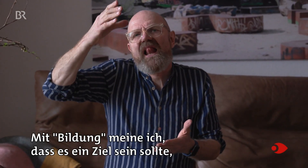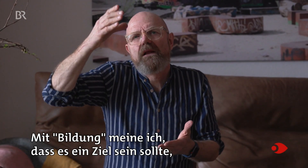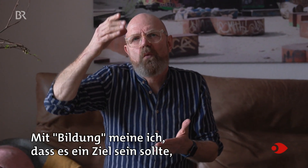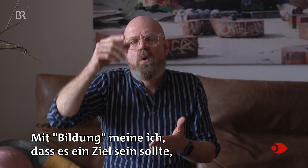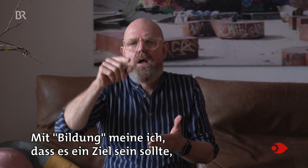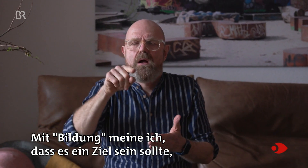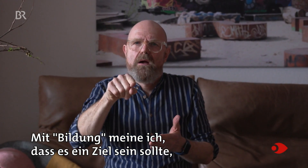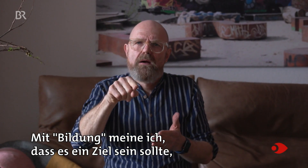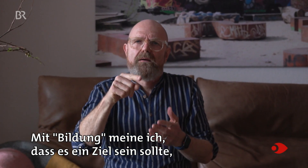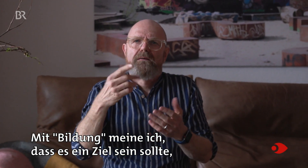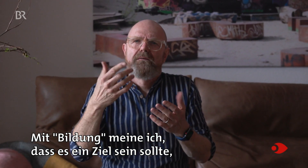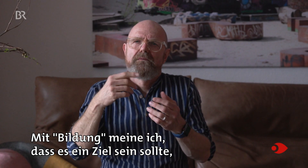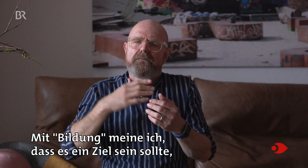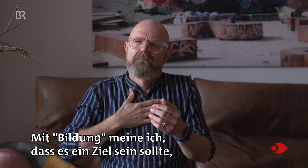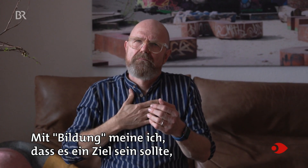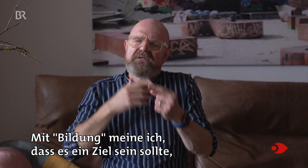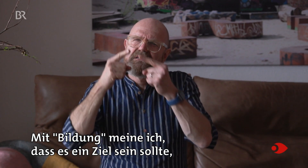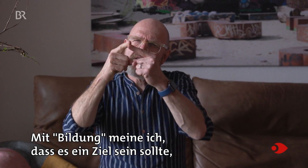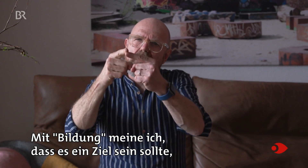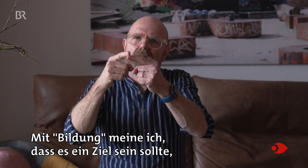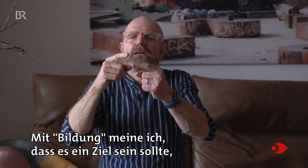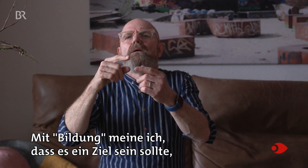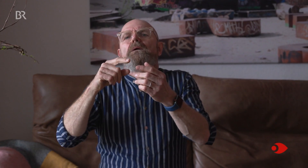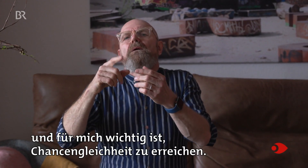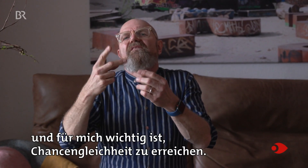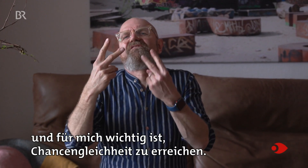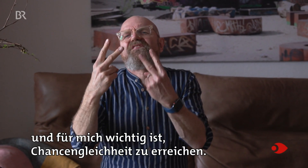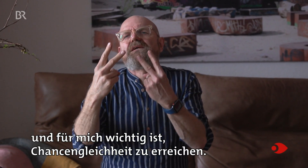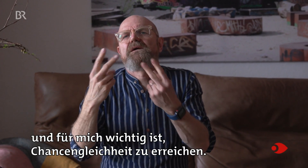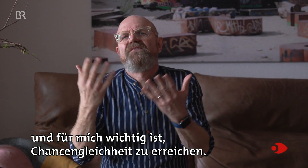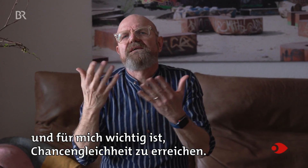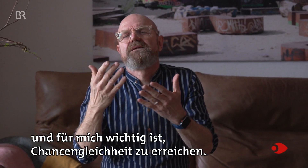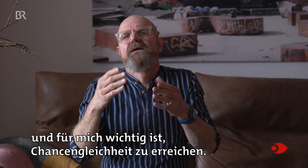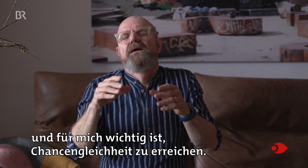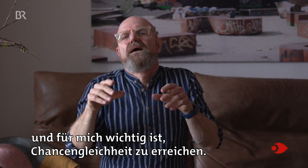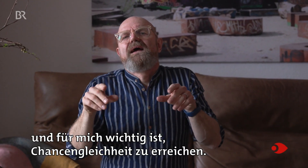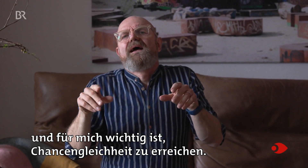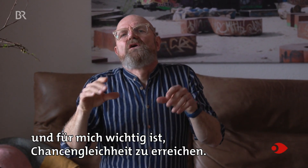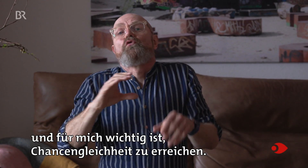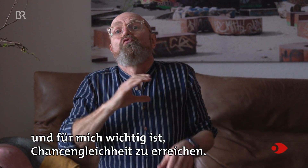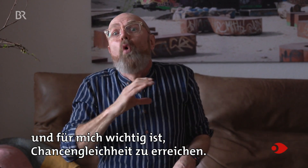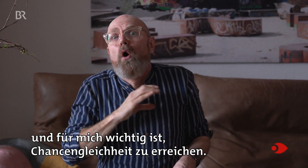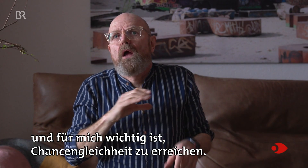Mit Bildung meine ich, dass es ein Ziel sein sollte und für mich wichtig ist, Chancengleichheit zu erreichen.